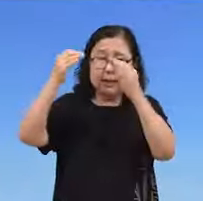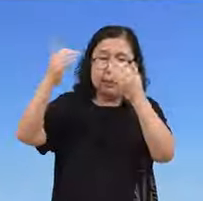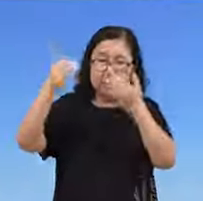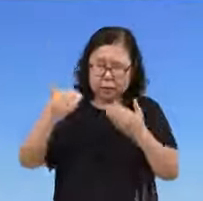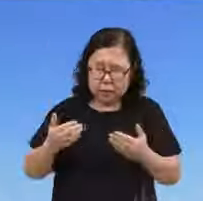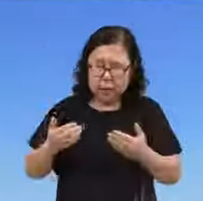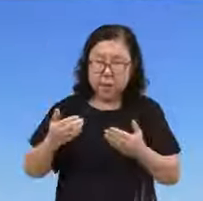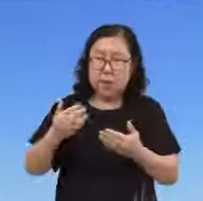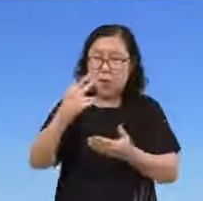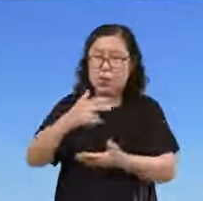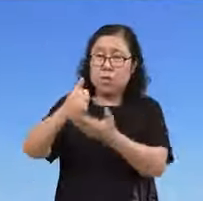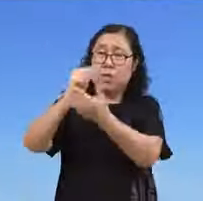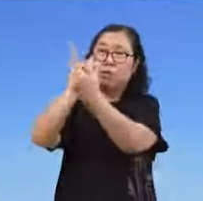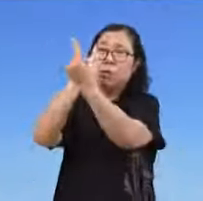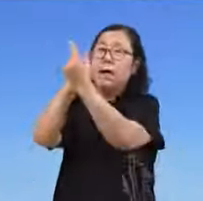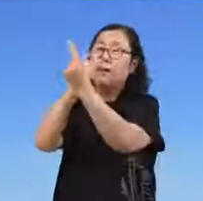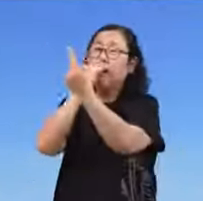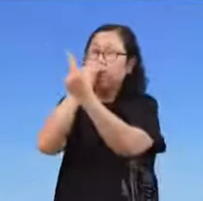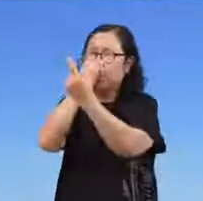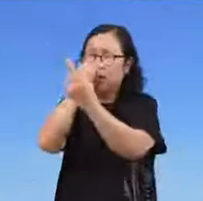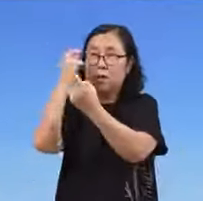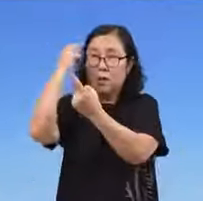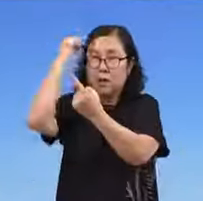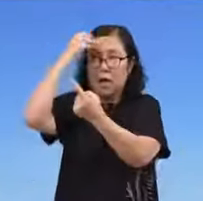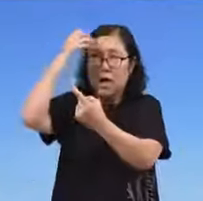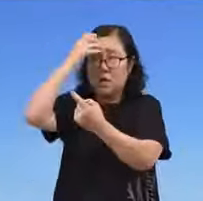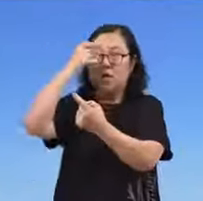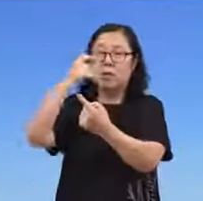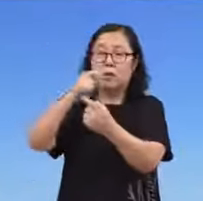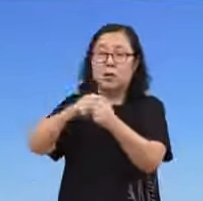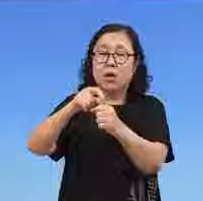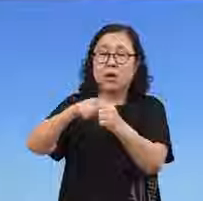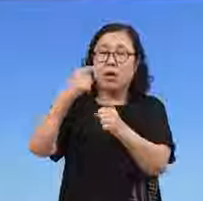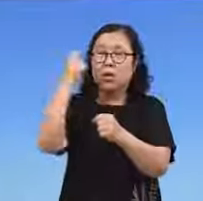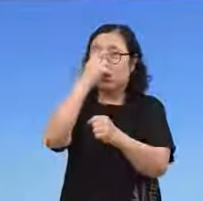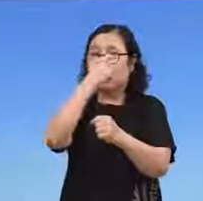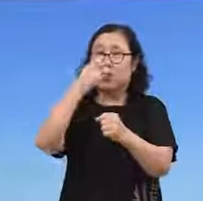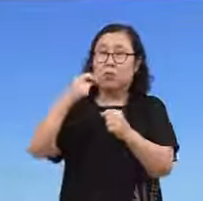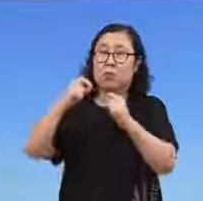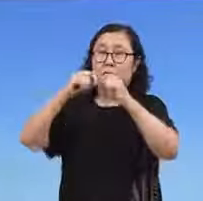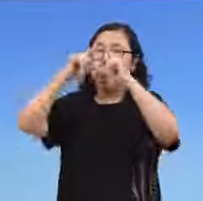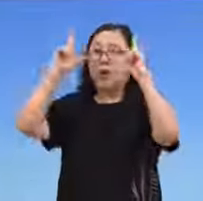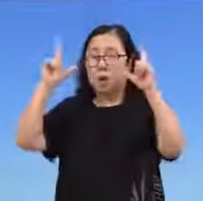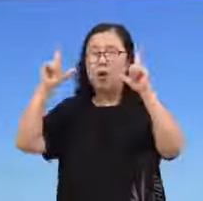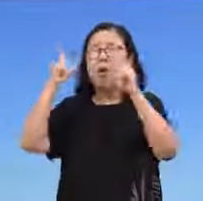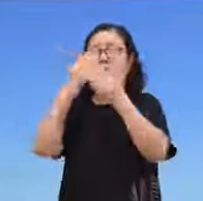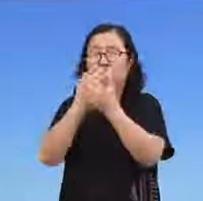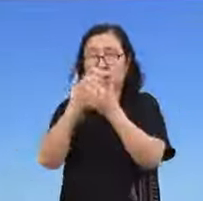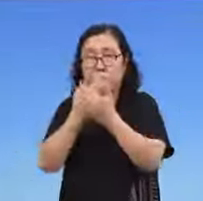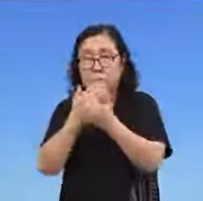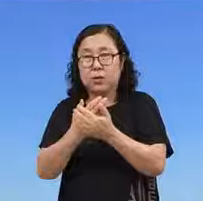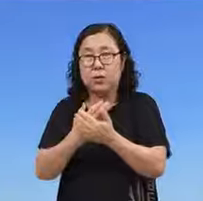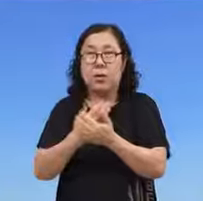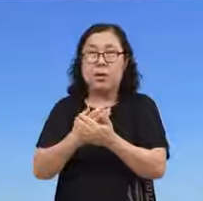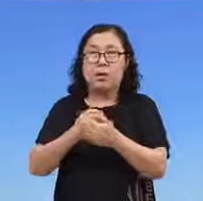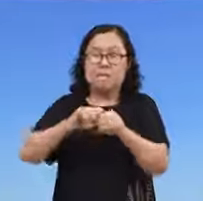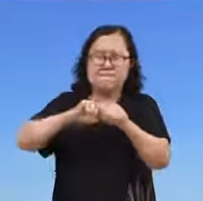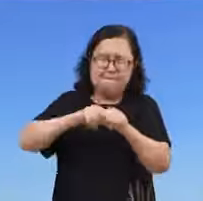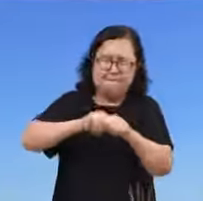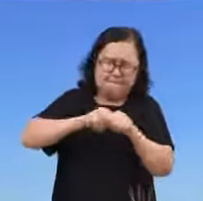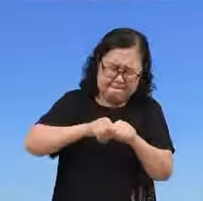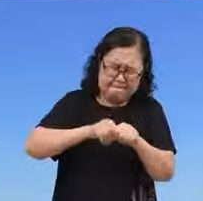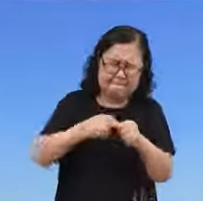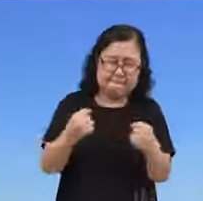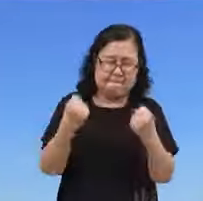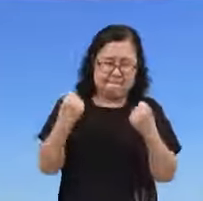있는 영안을 열어주시기를 원합니다. 이 마음을 가지고 낙심되어 있는 거 아는데요, 억지로 힘을 내세요.